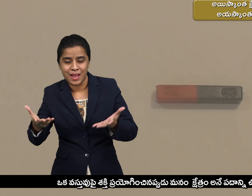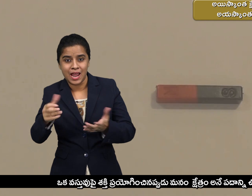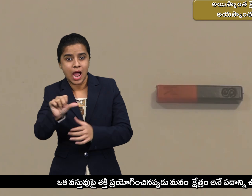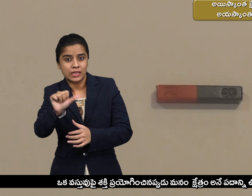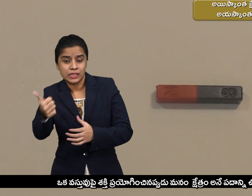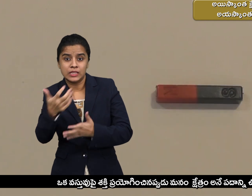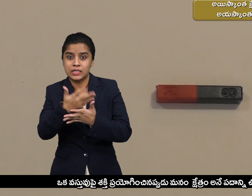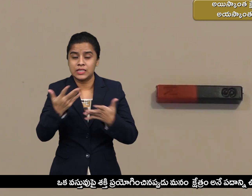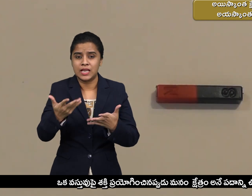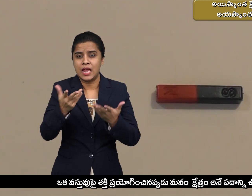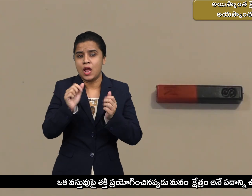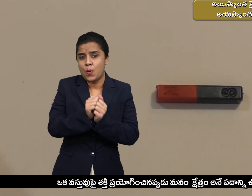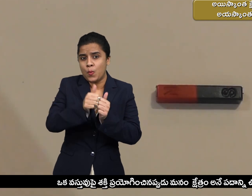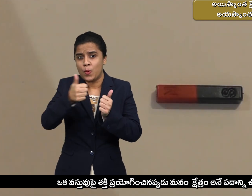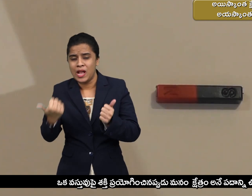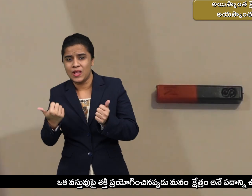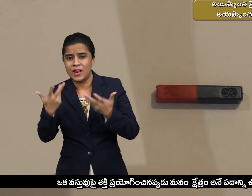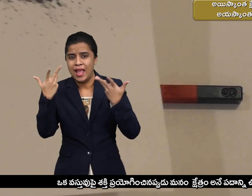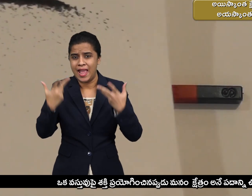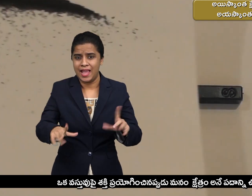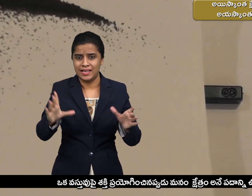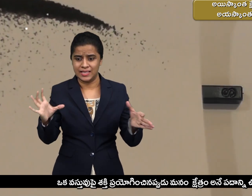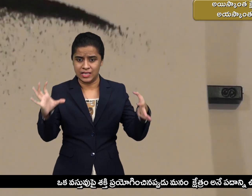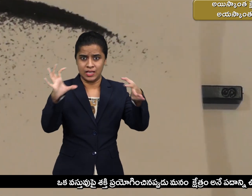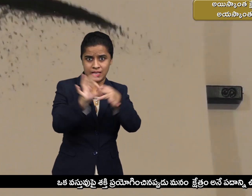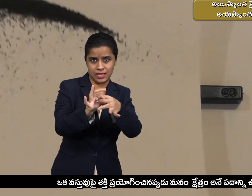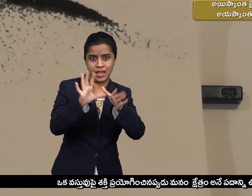ప్రయోగించినప్పుడు మనం క్షేత్రం అనే పదాన్ని ఉపయోగిస్తాము.